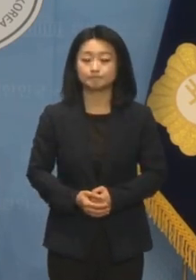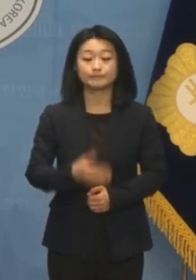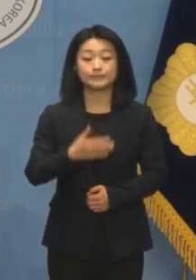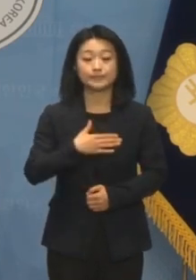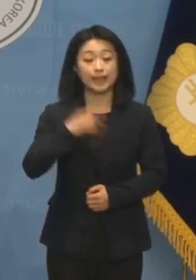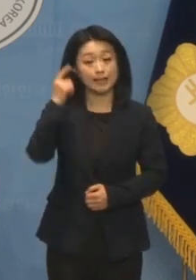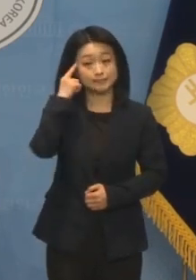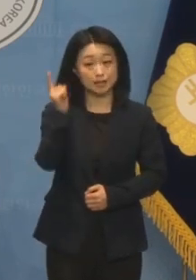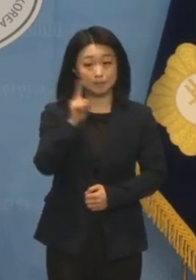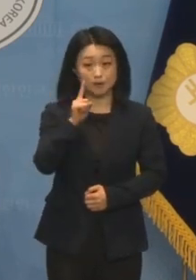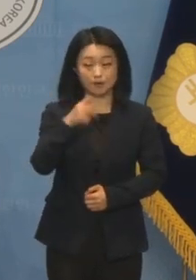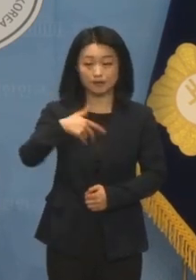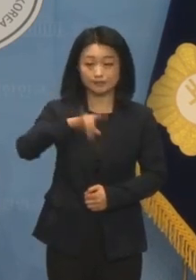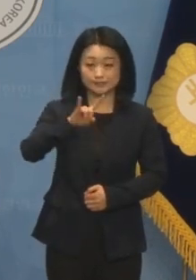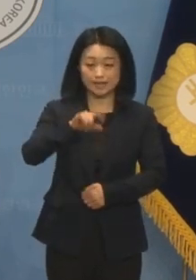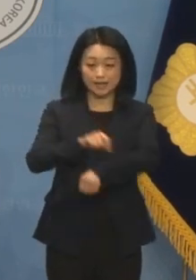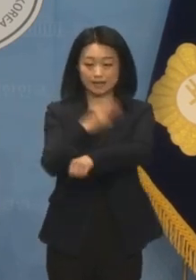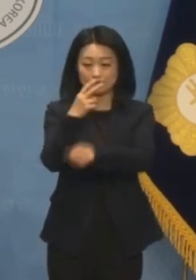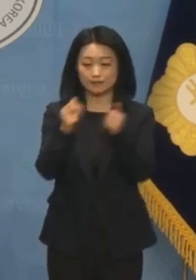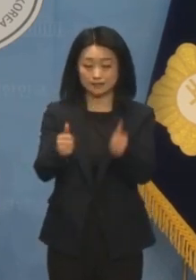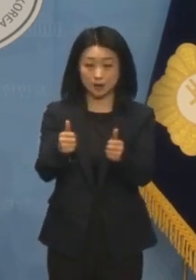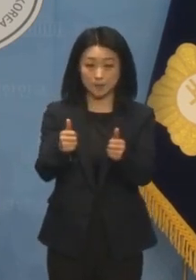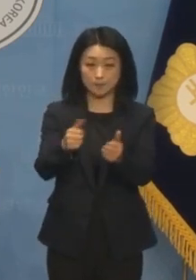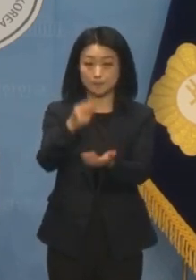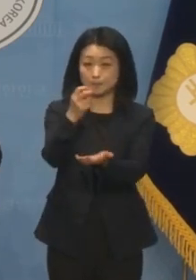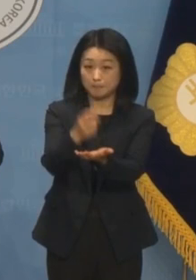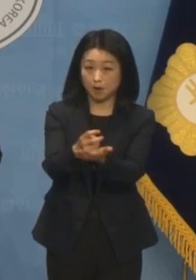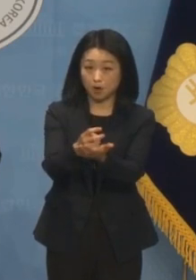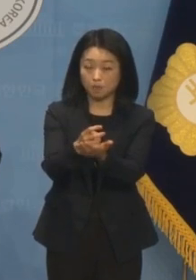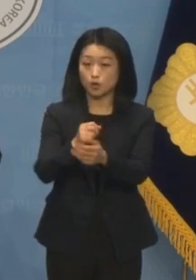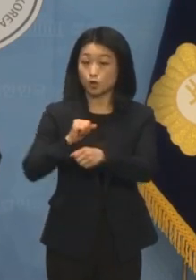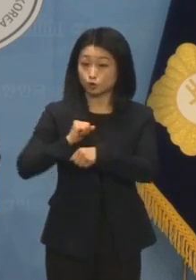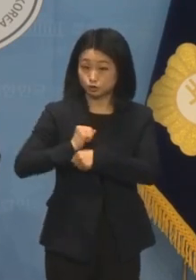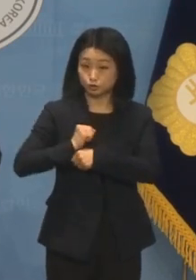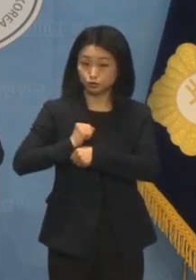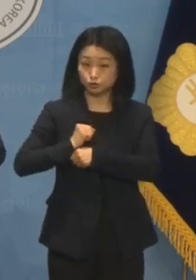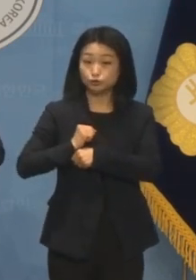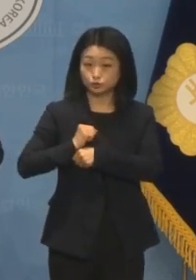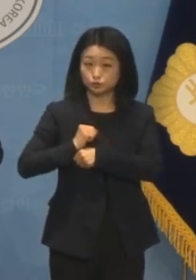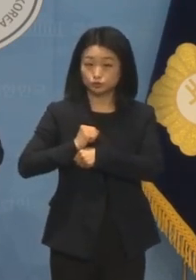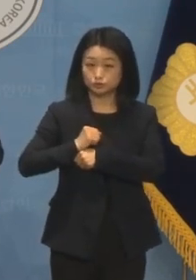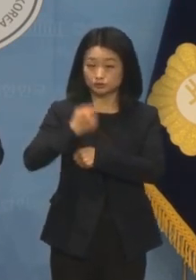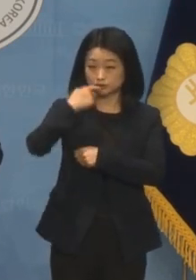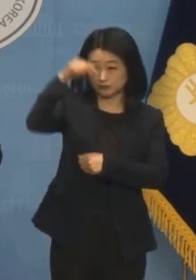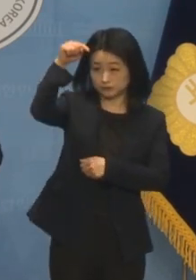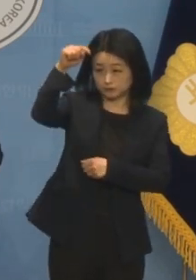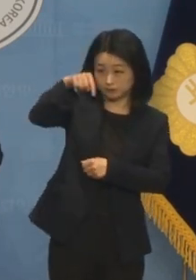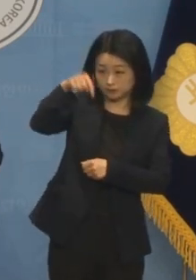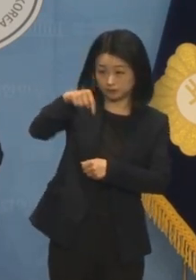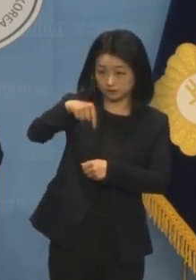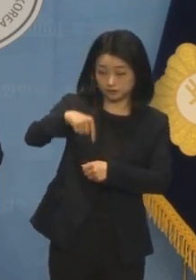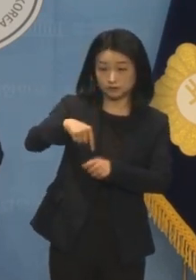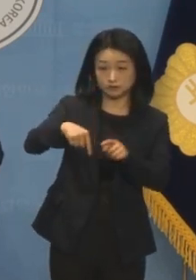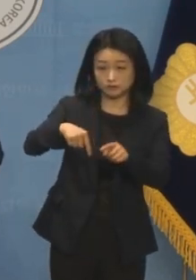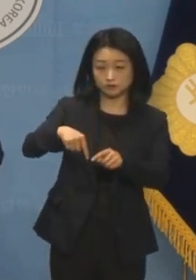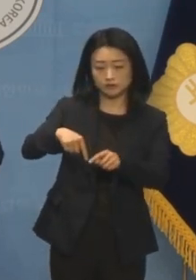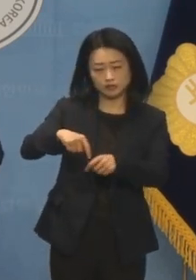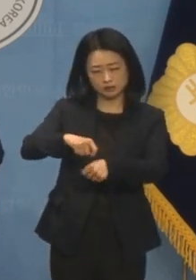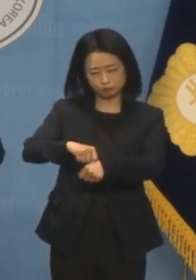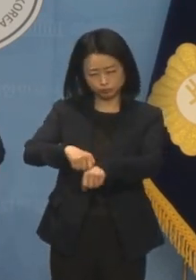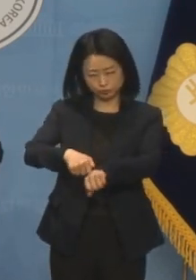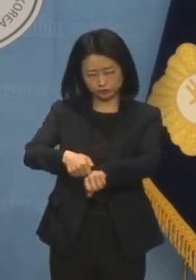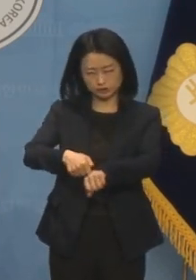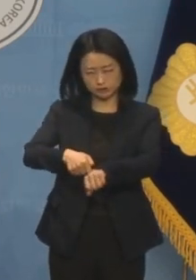제가 생각하는 최상병 특검의 핵심은 군의 아니라고 무리했던 지휘체계가 어떻게 국방의 의무를 다하던